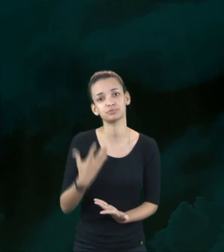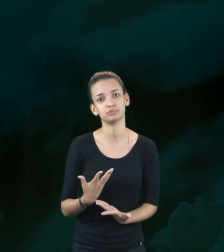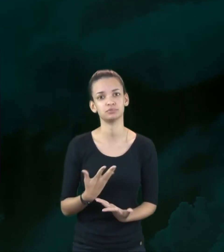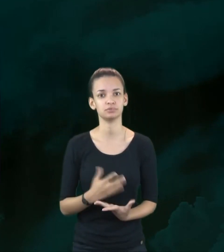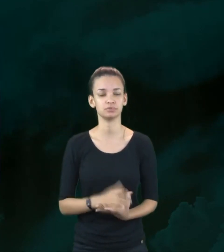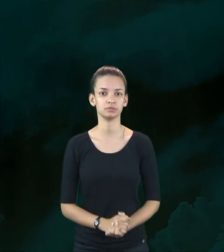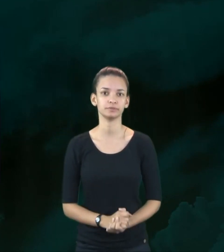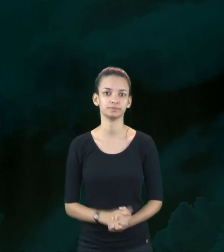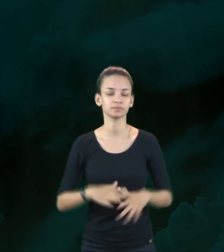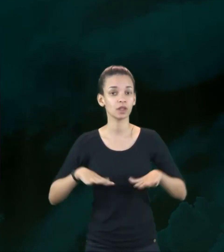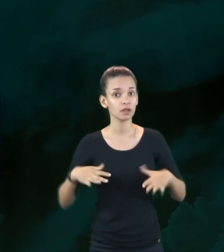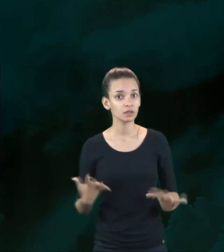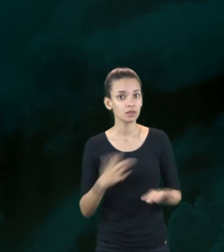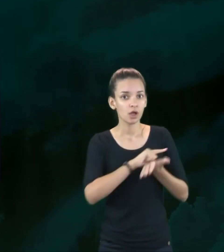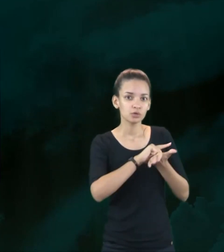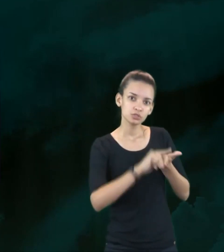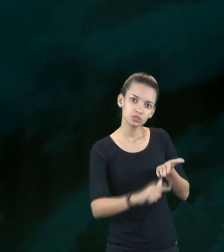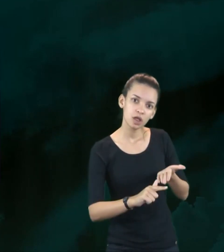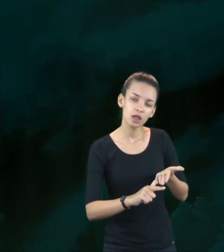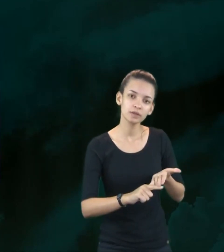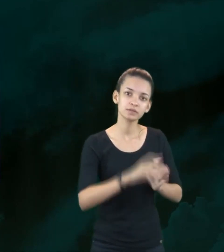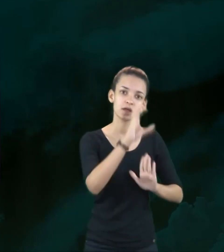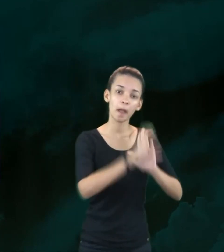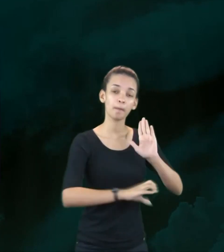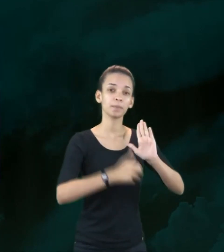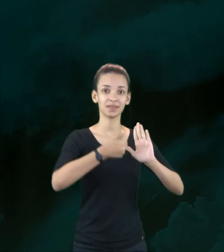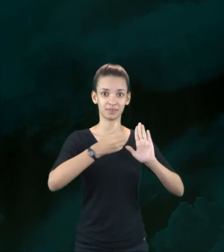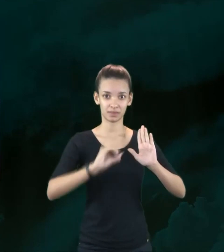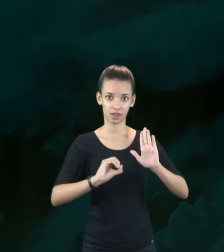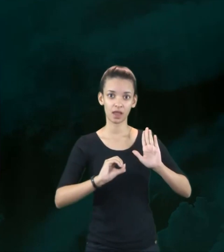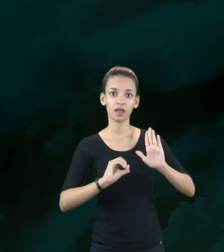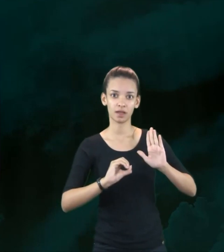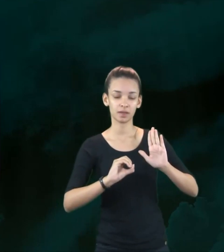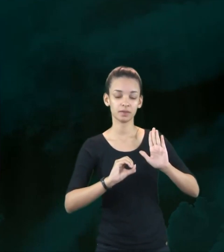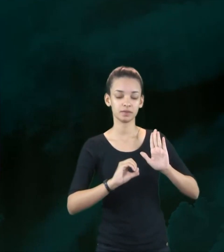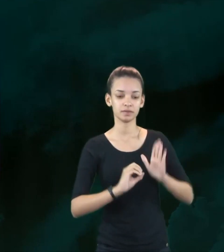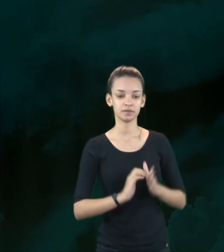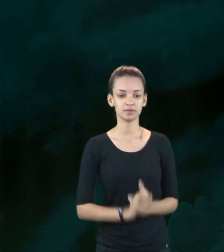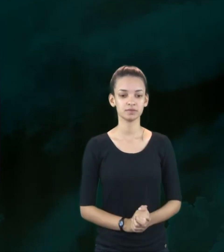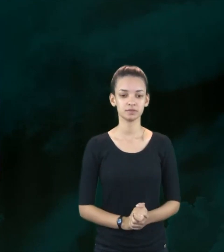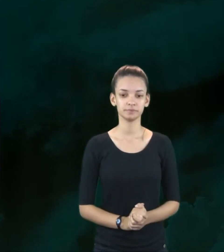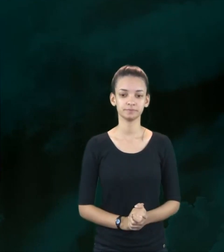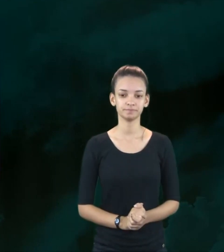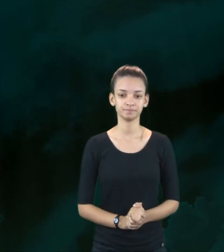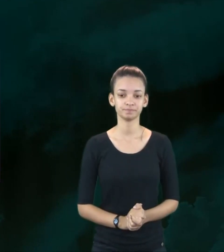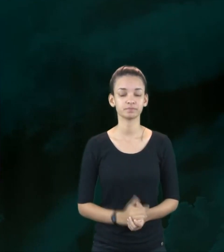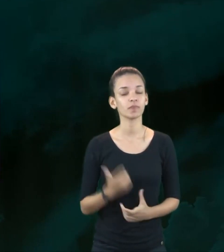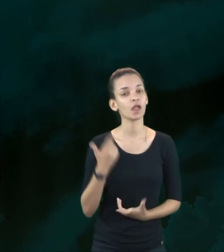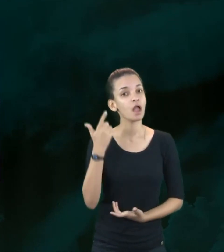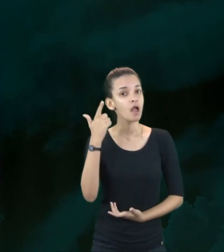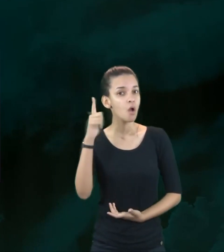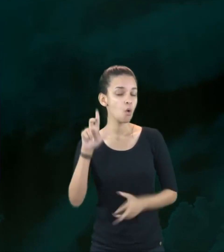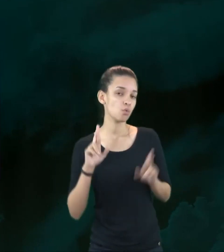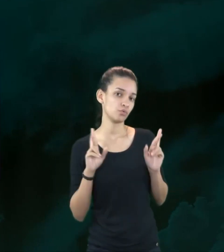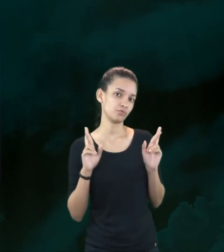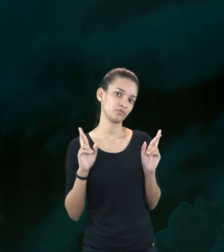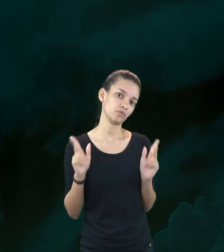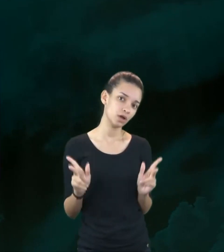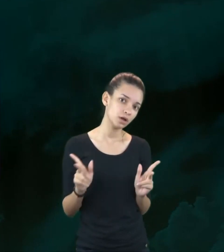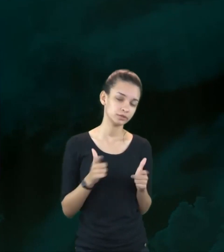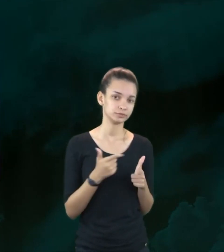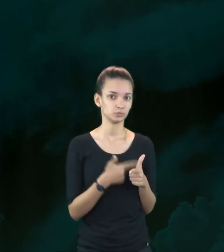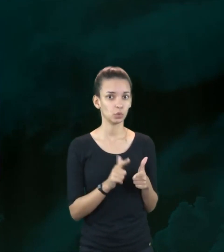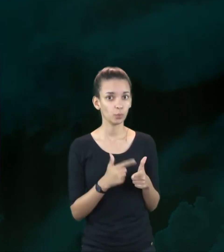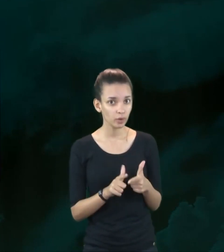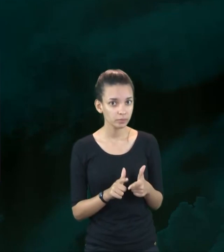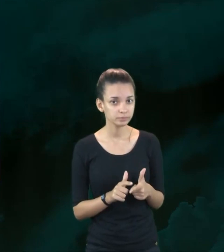logo em Gênesis capítulo 10, é outra situação que eu queria falar com vocês. Eu não sei se o meu tempo vai